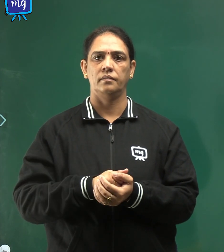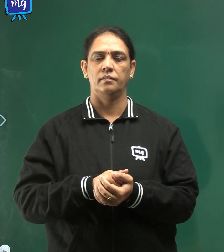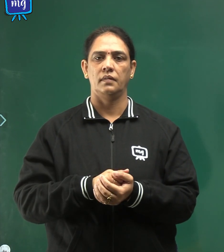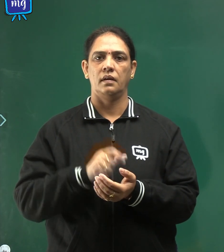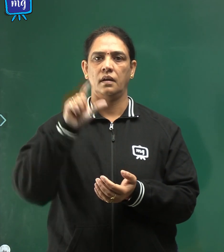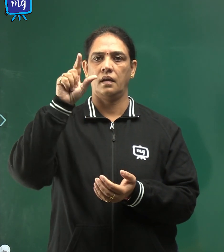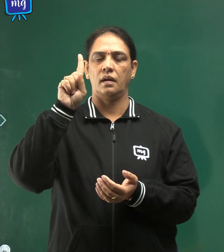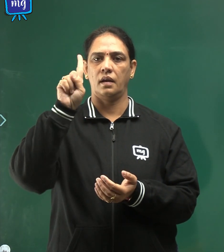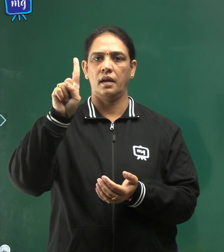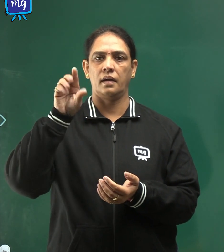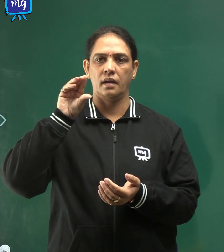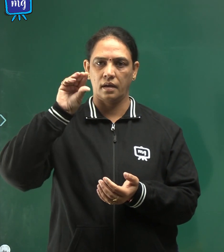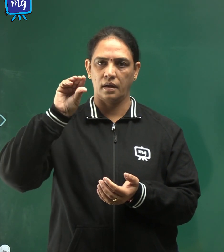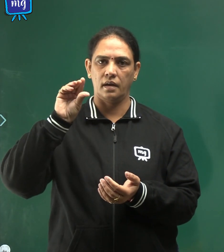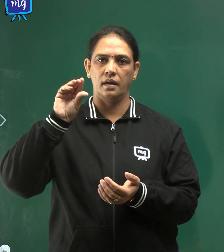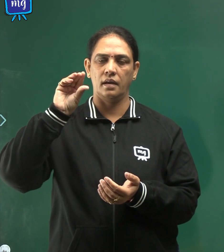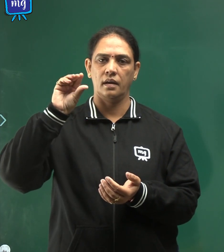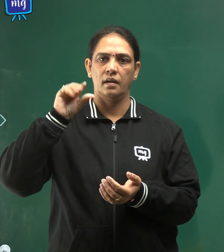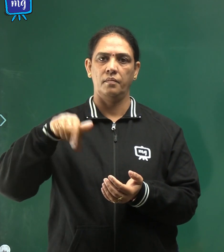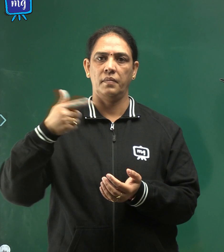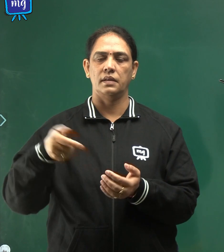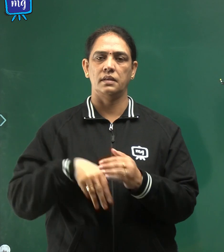एक गड्डी में से